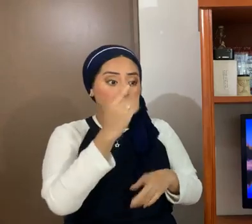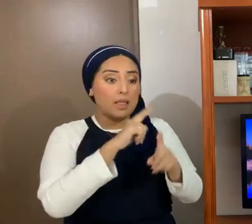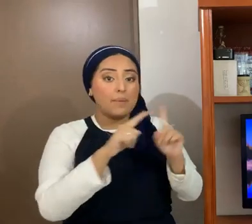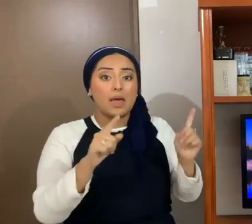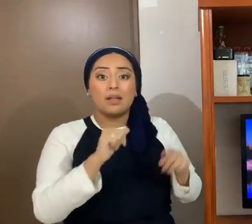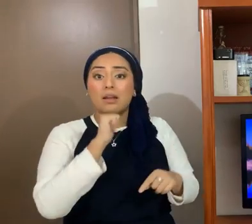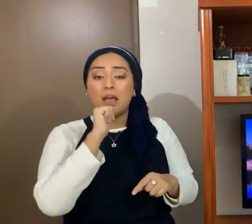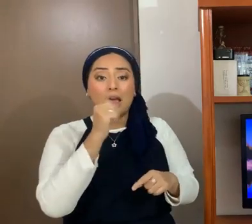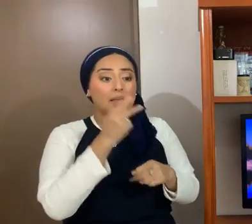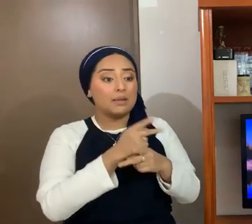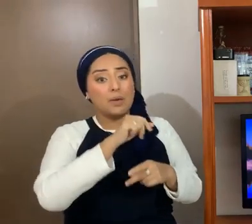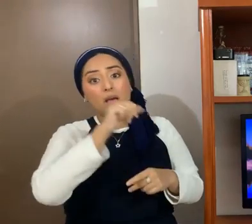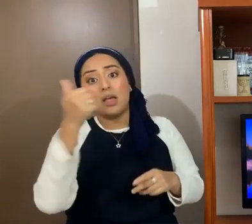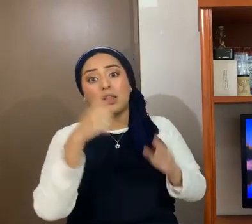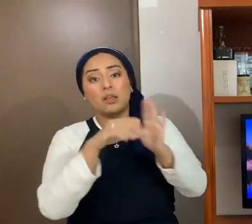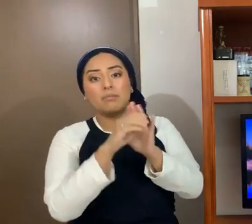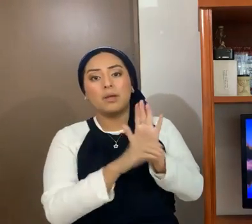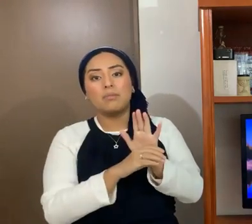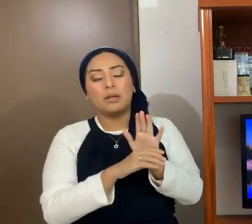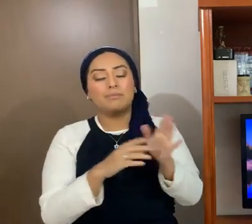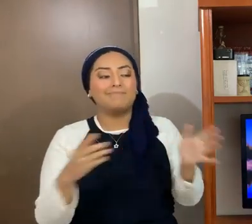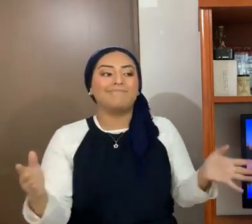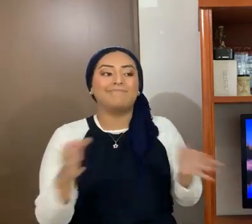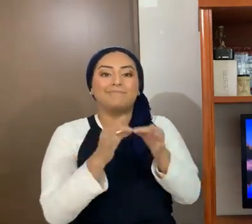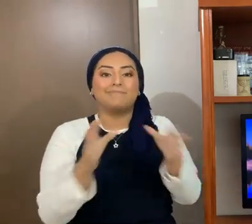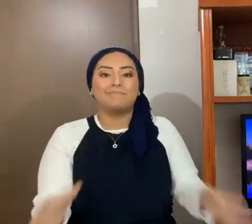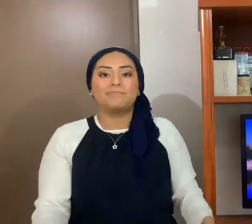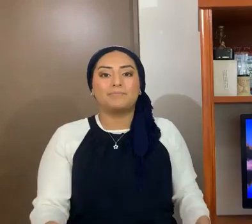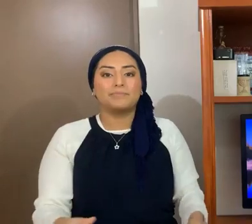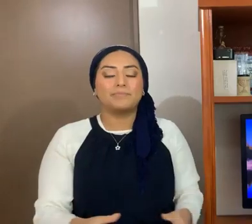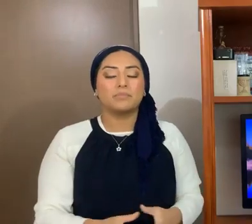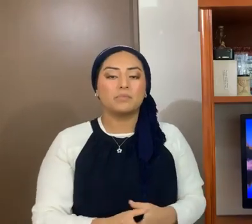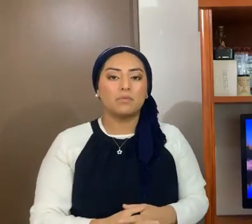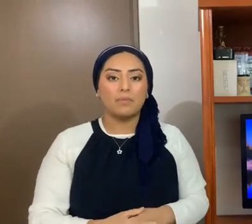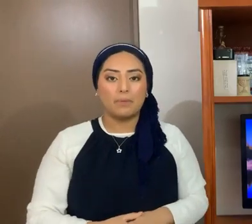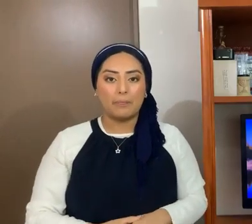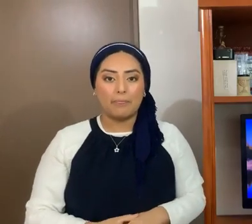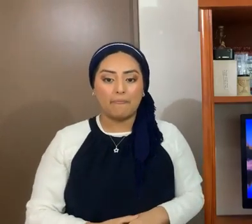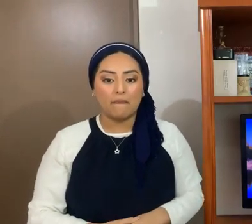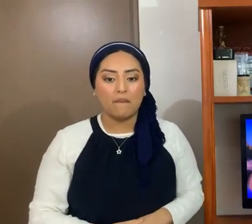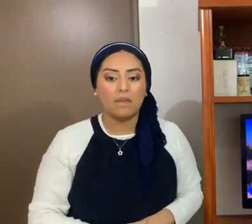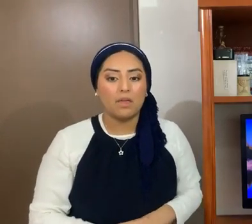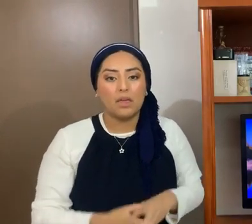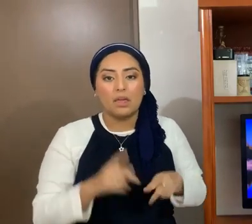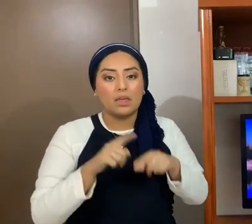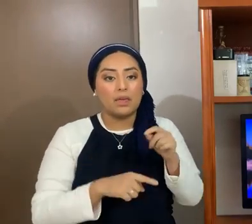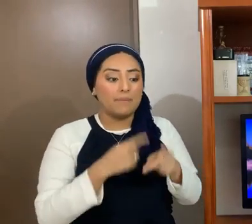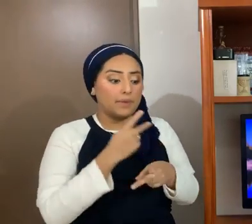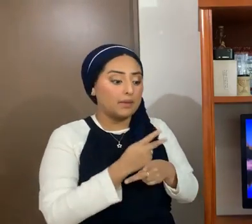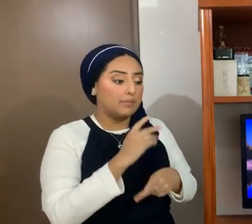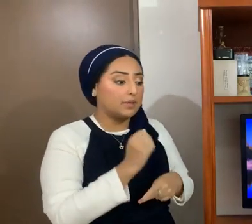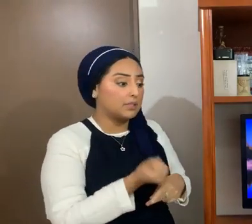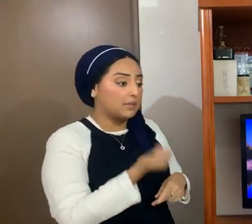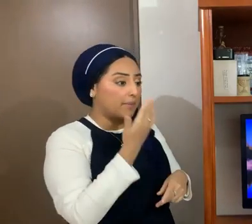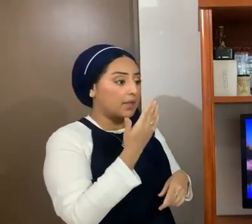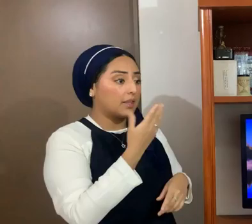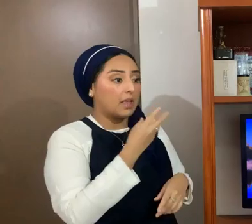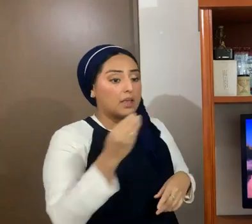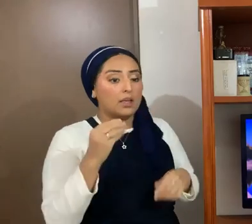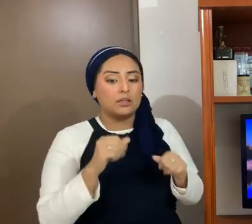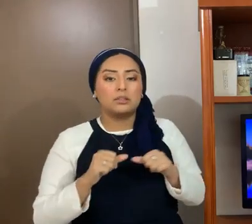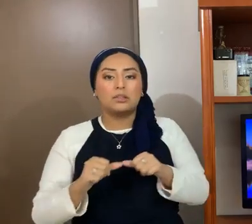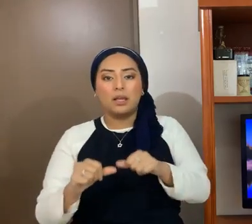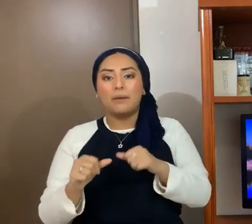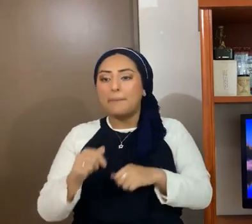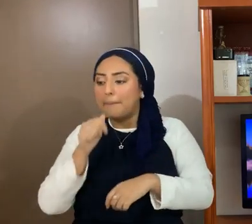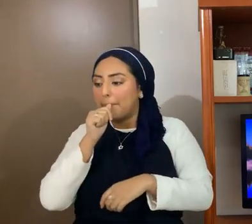se guardan los demás mandamientos, de nada sirve. De nada sirve. Si no se puede guardar el Shabbat y seguir